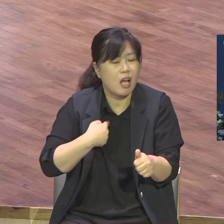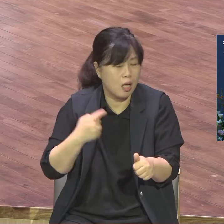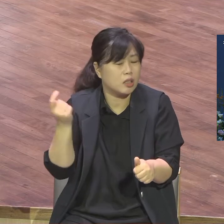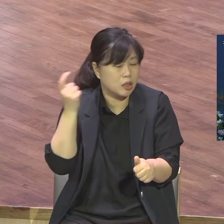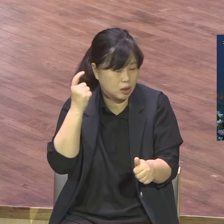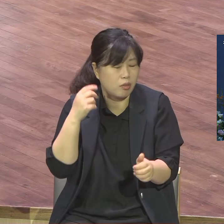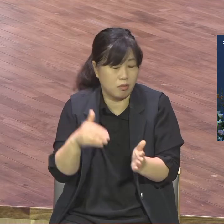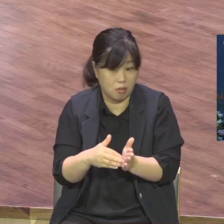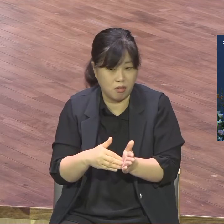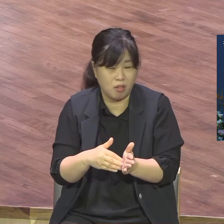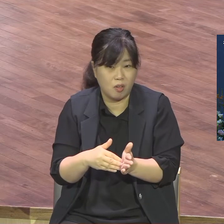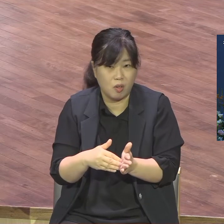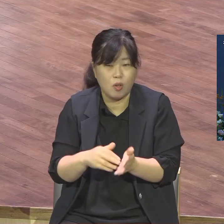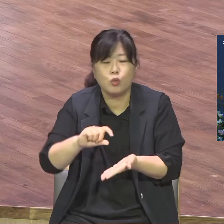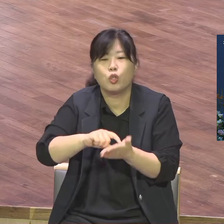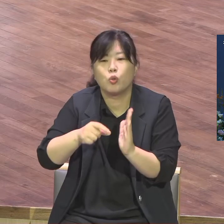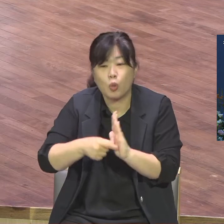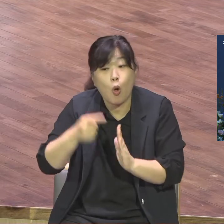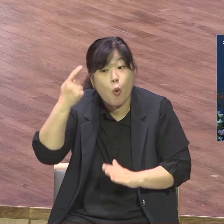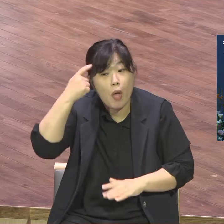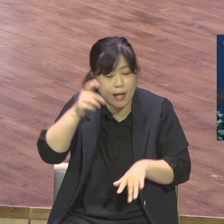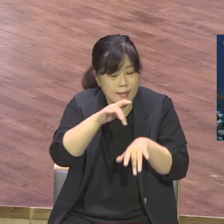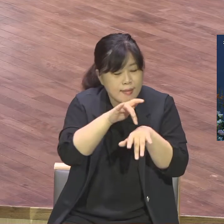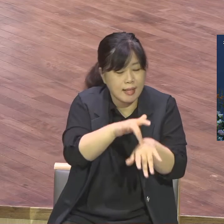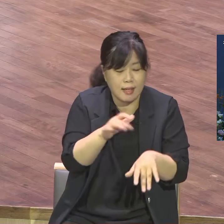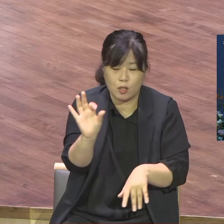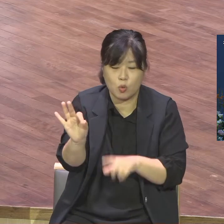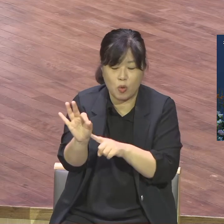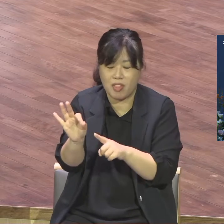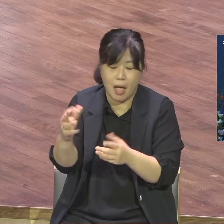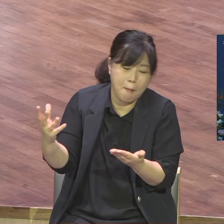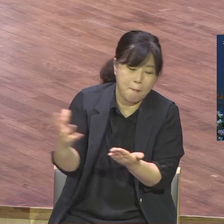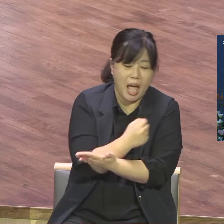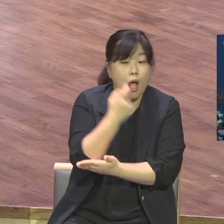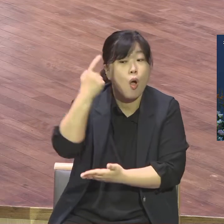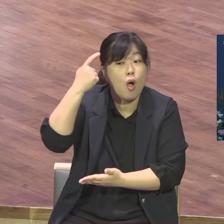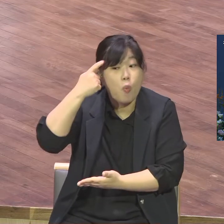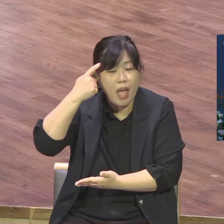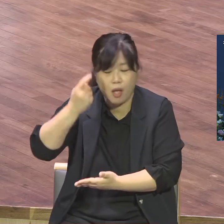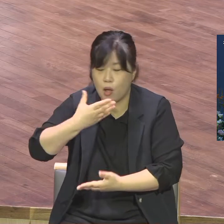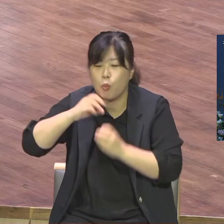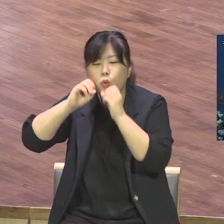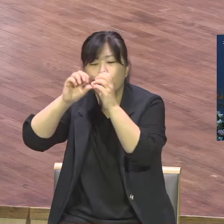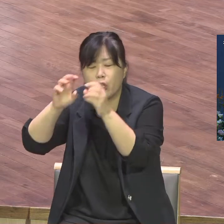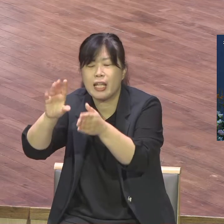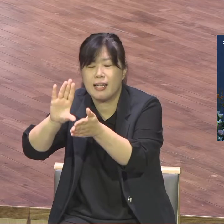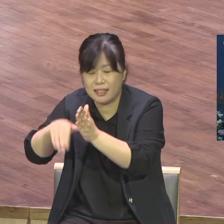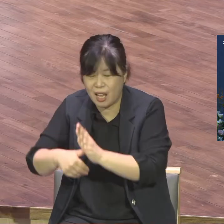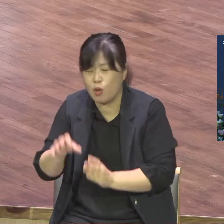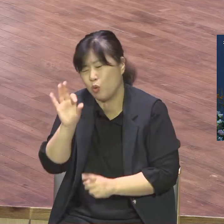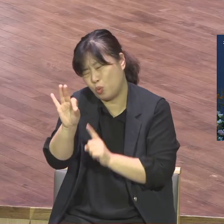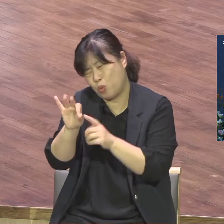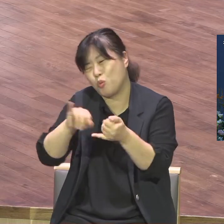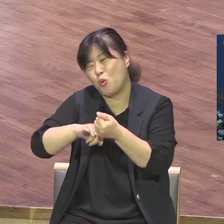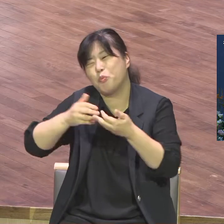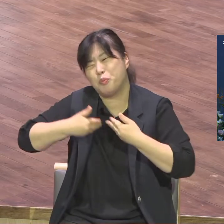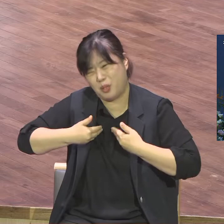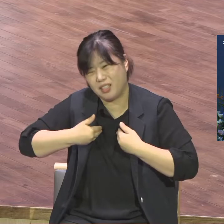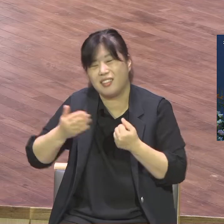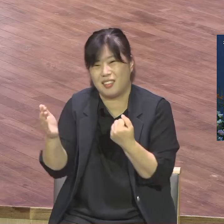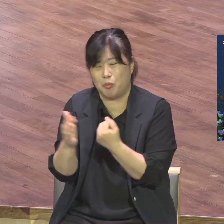이제 어떻게 되느냐. 하나님께서 함께 축복할 정도로 그 축복을 간직할 수 있을